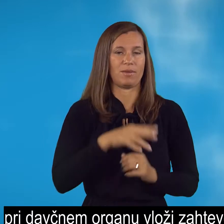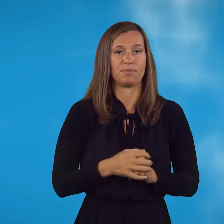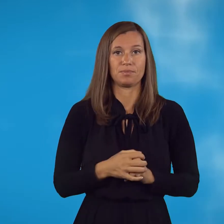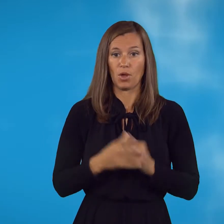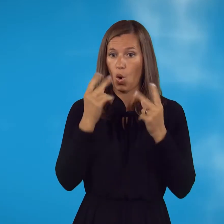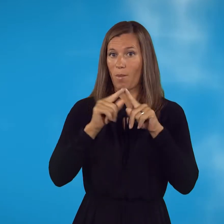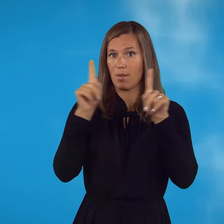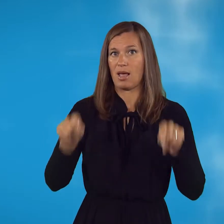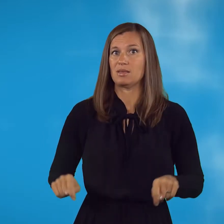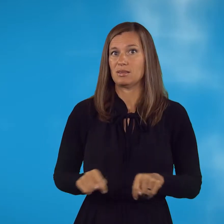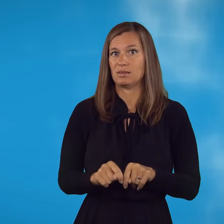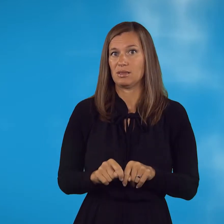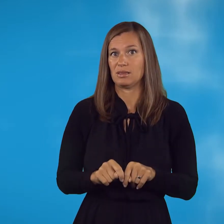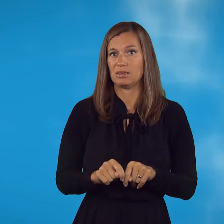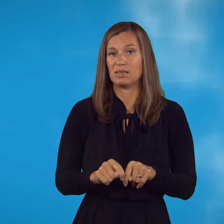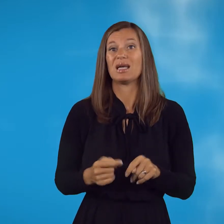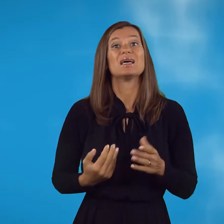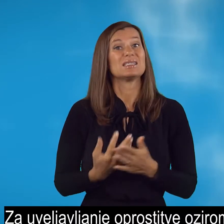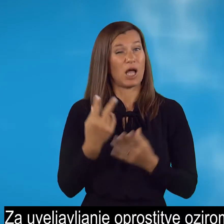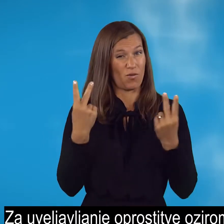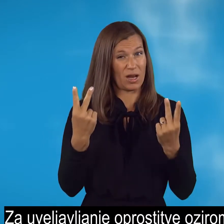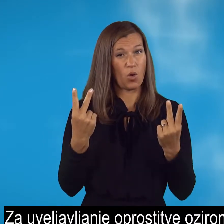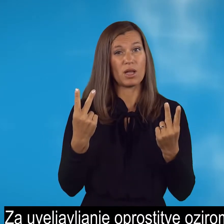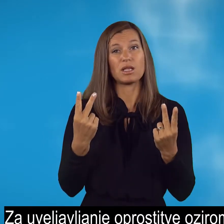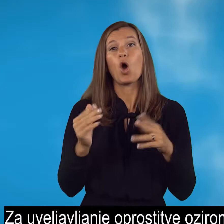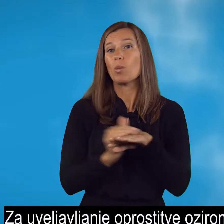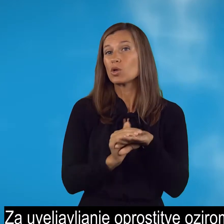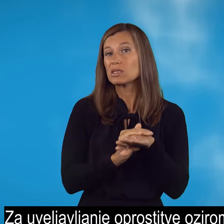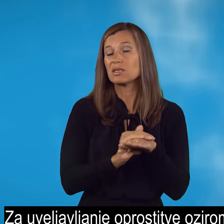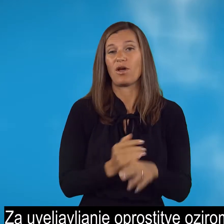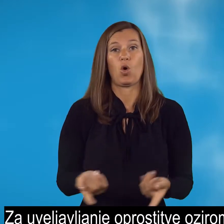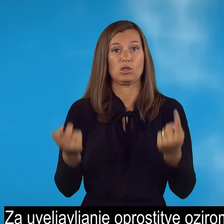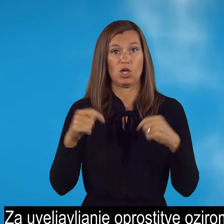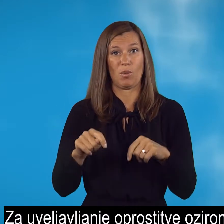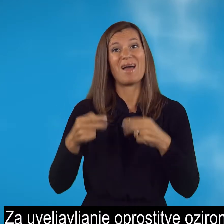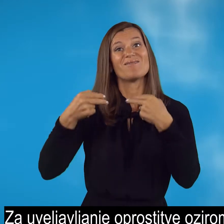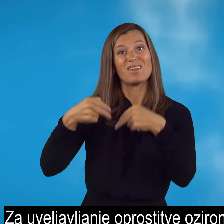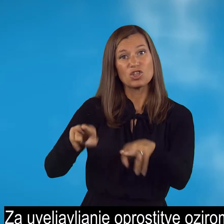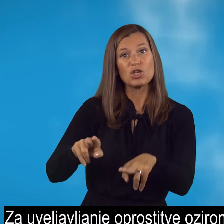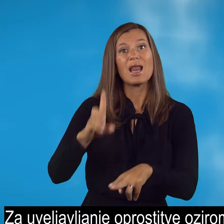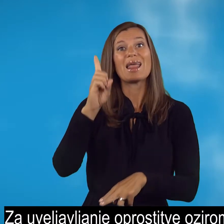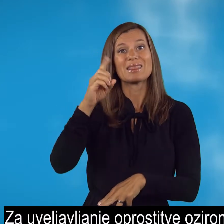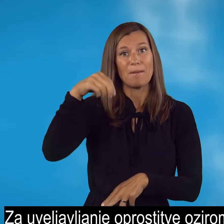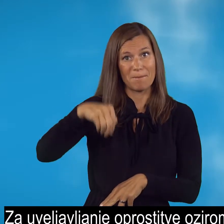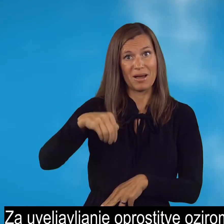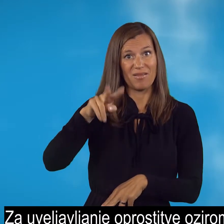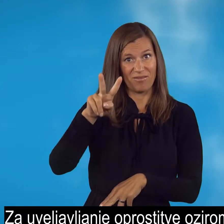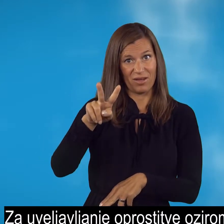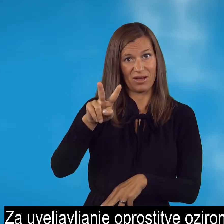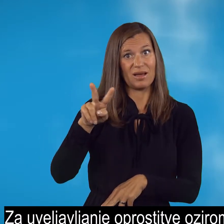Obrazec. Za uveljavljanje oprostitve oziroma vračila DMVV